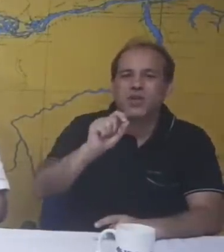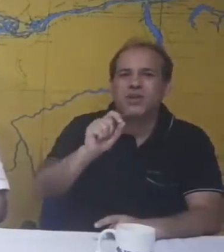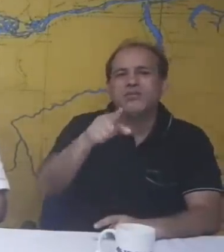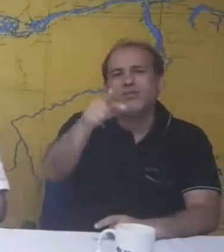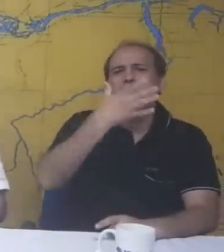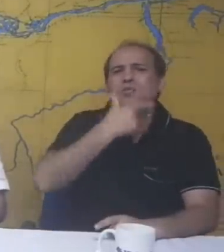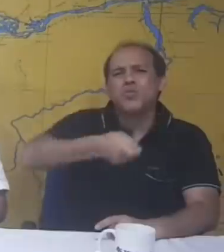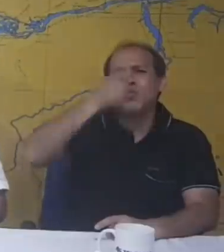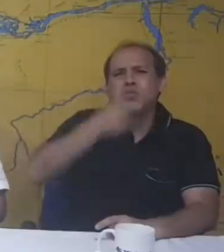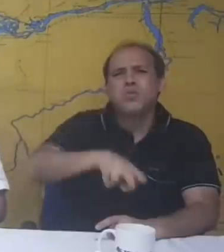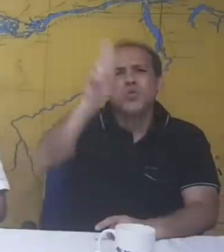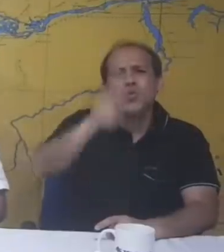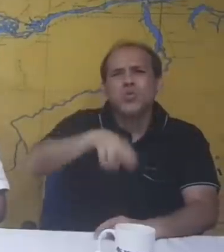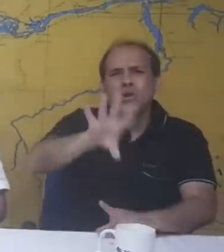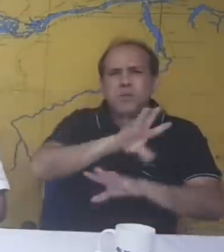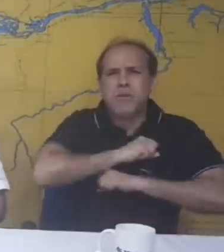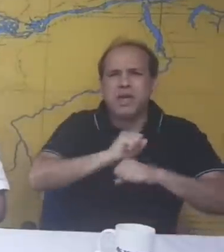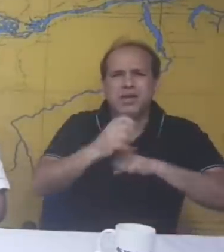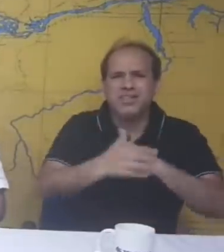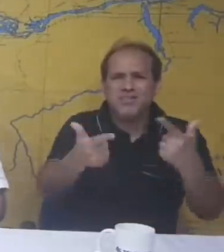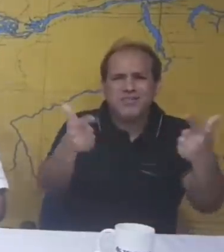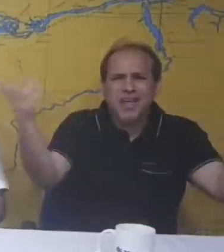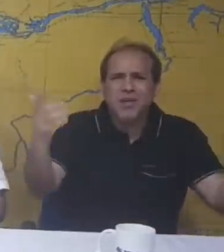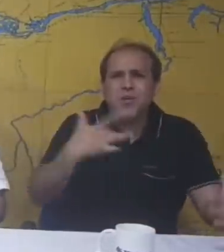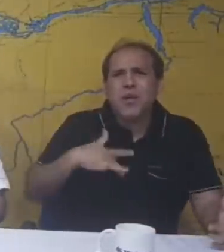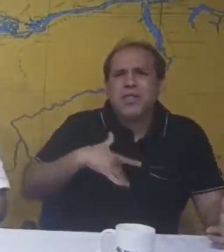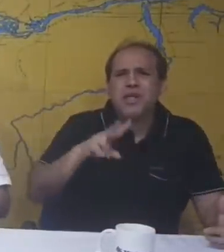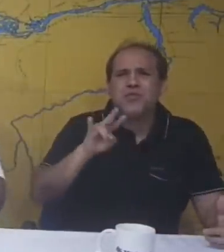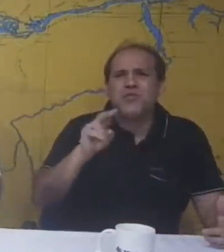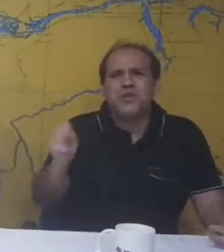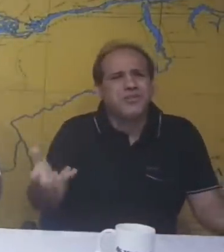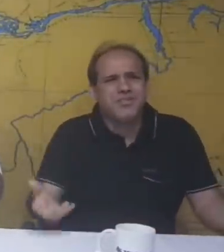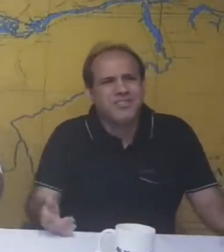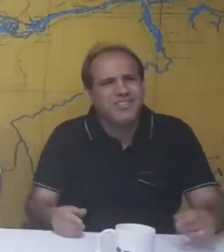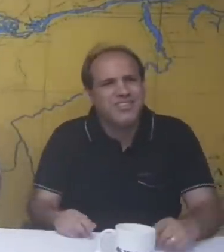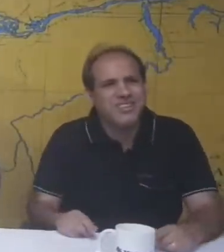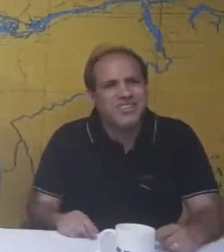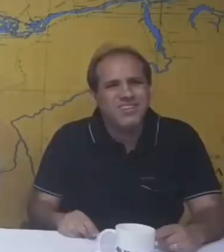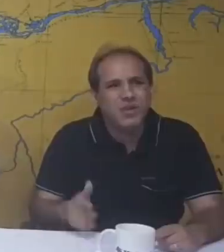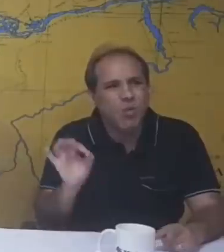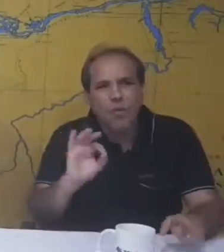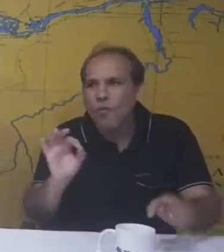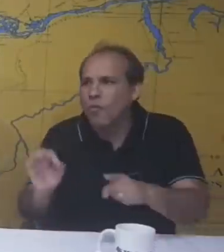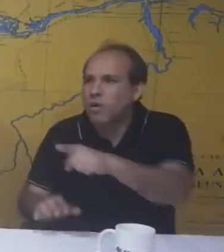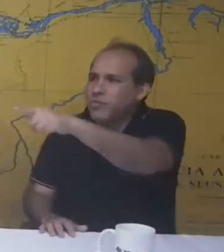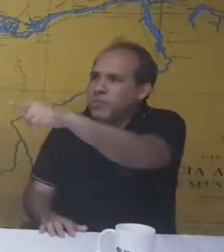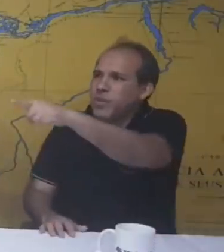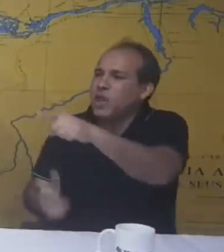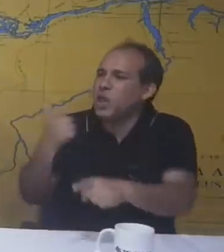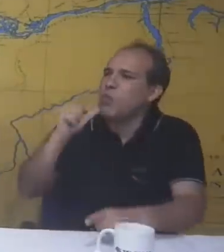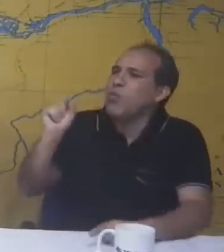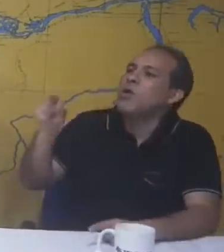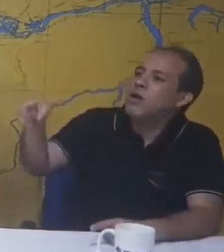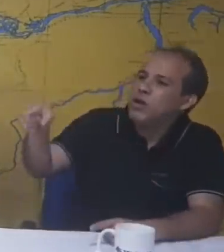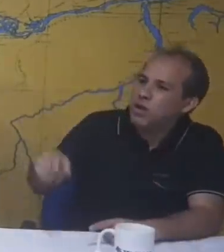câmera da peste ruim, Marcelo. Você não precisa tomar, mas ia ser curado de qualquer maneira. Coitado no vírus. Pô. Alguém mais pegou aqui? Alguém pegou? Tomou o